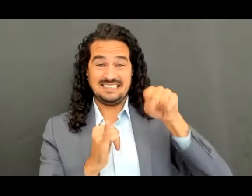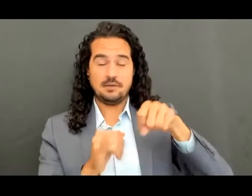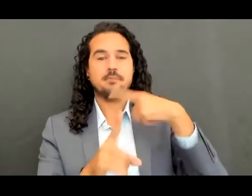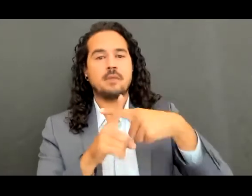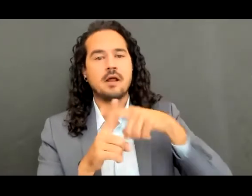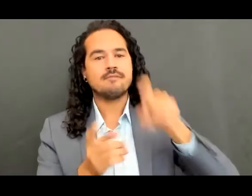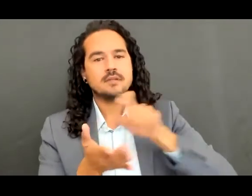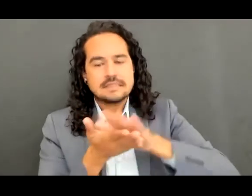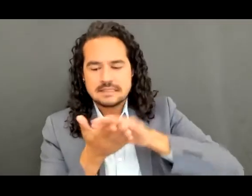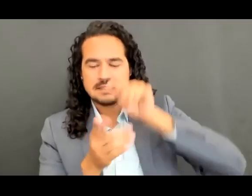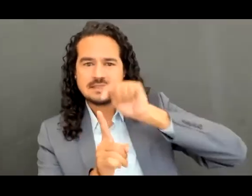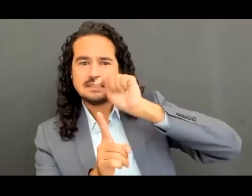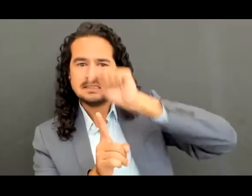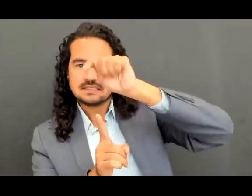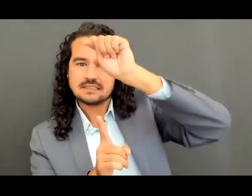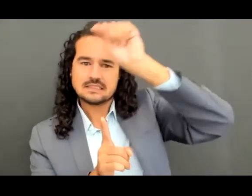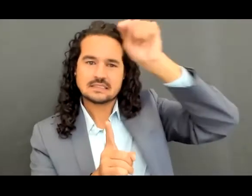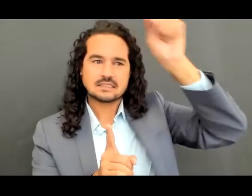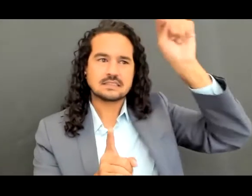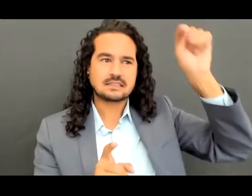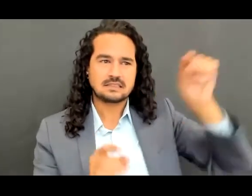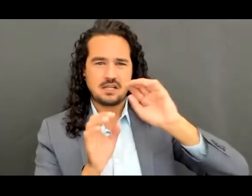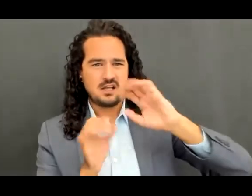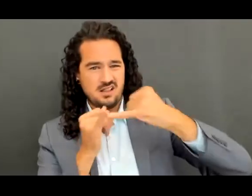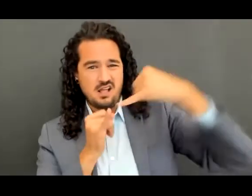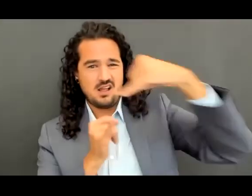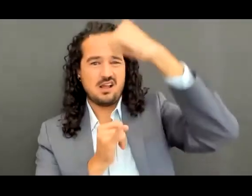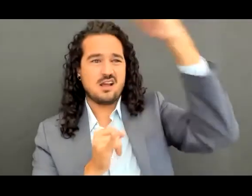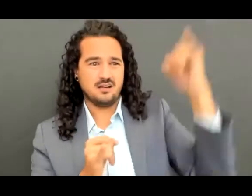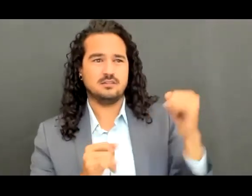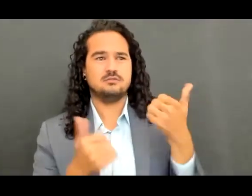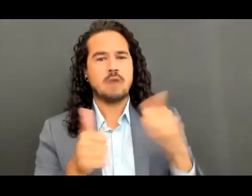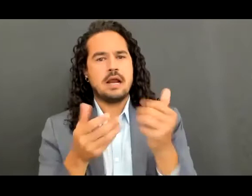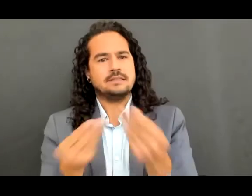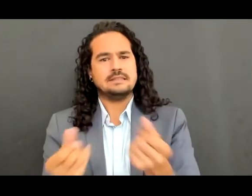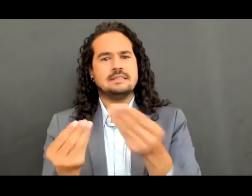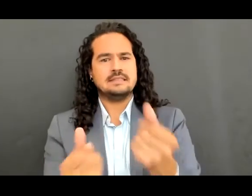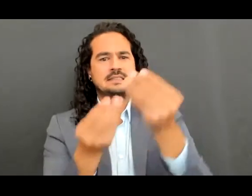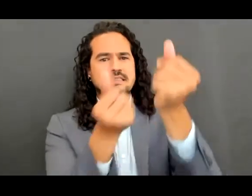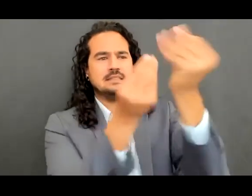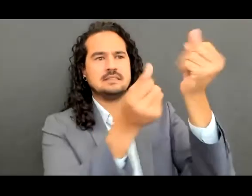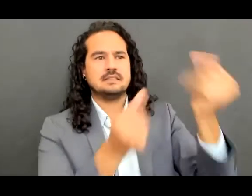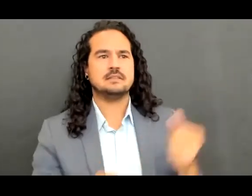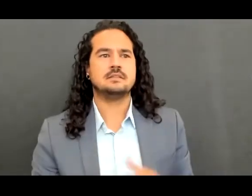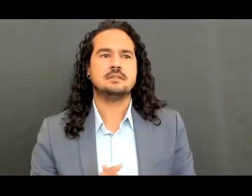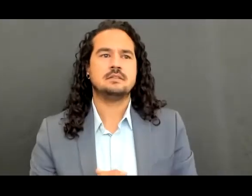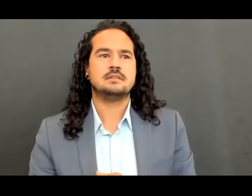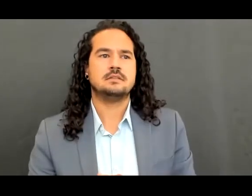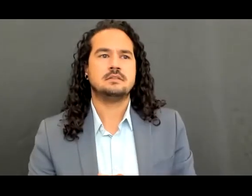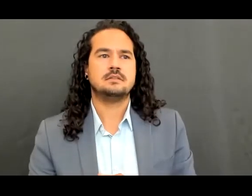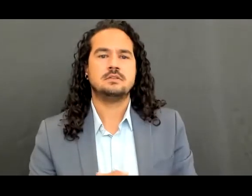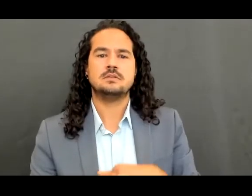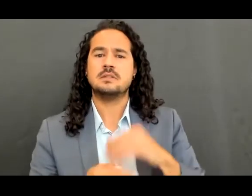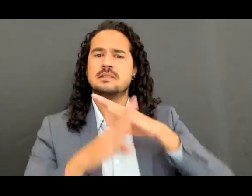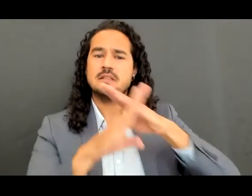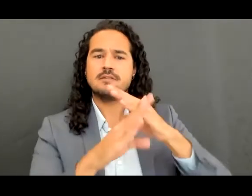en las cosas flamables, la seguridad. Bueno, estamos entrando y estamos tratando de que el fuego no se